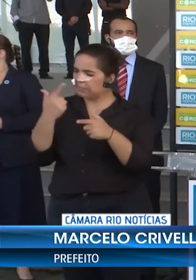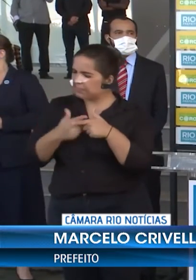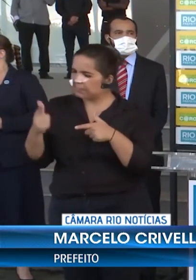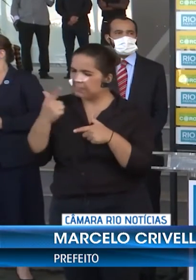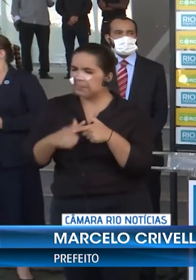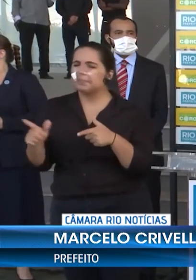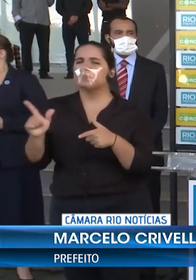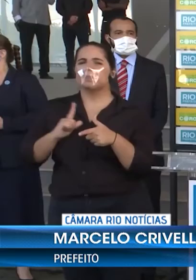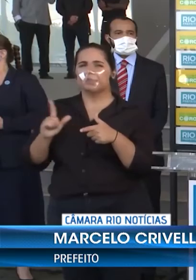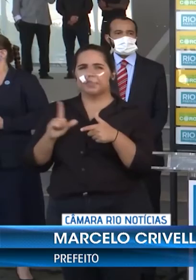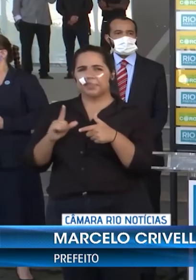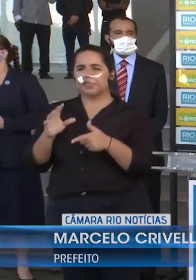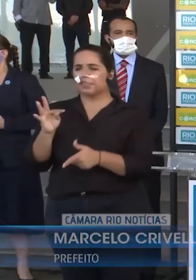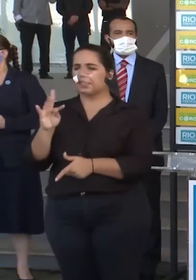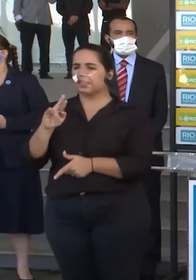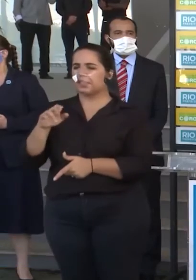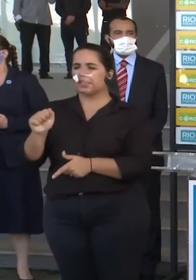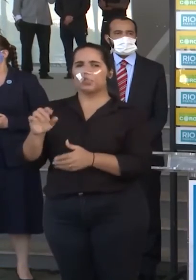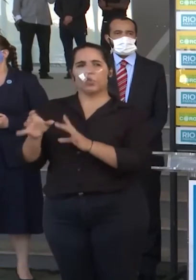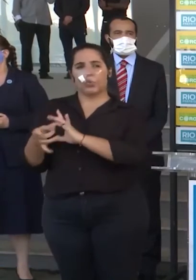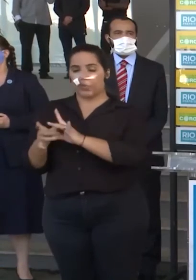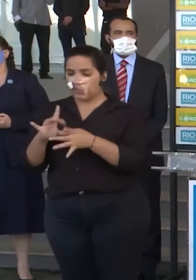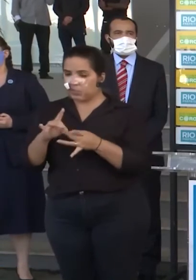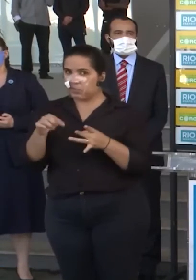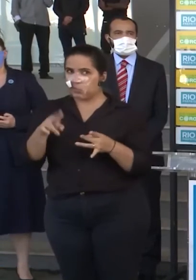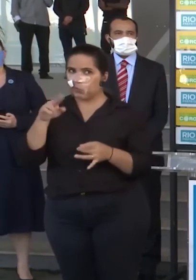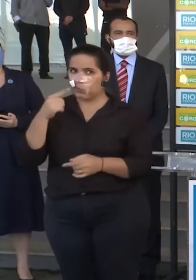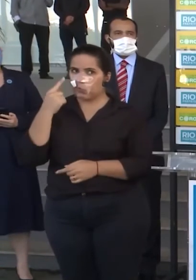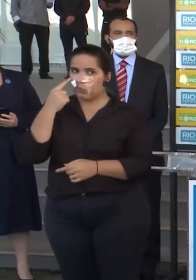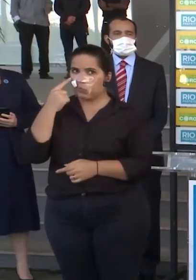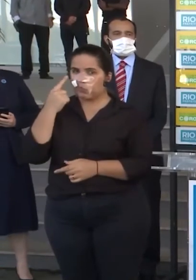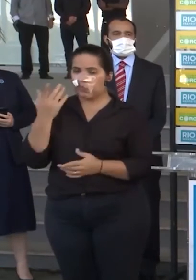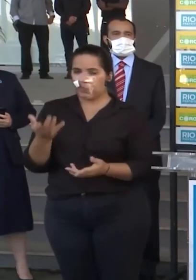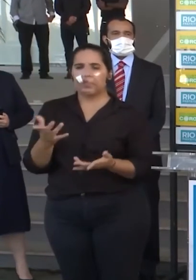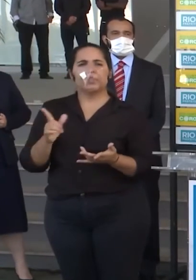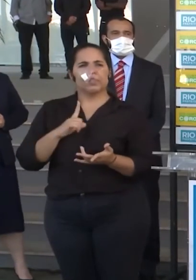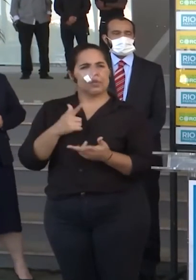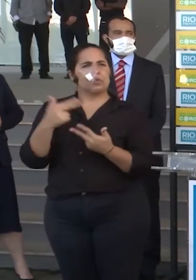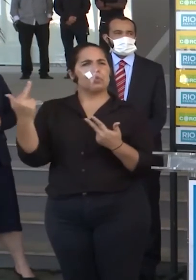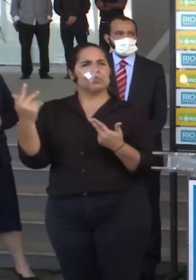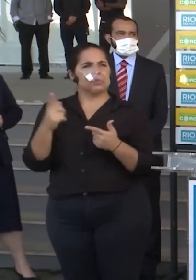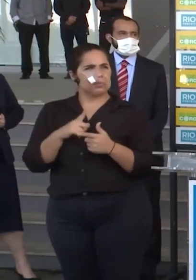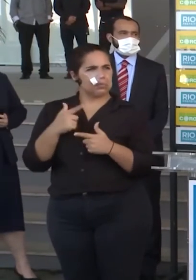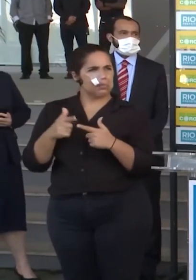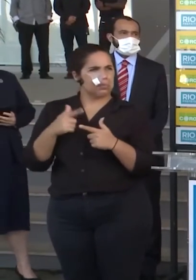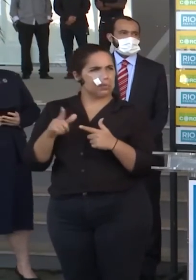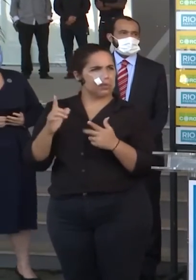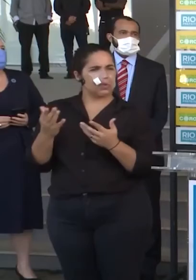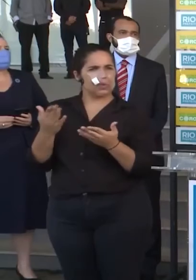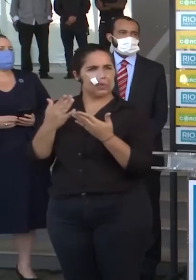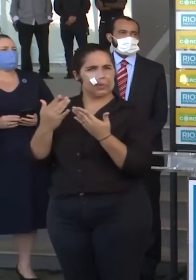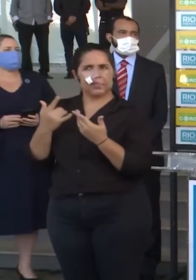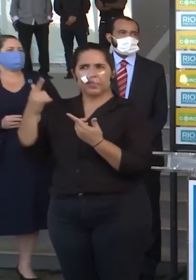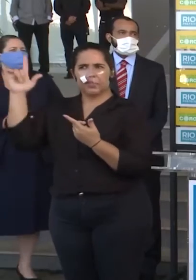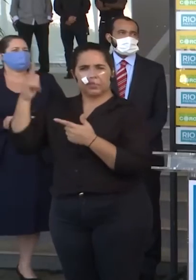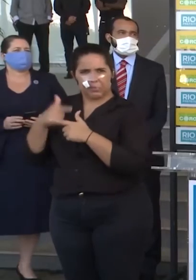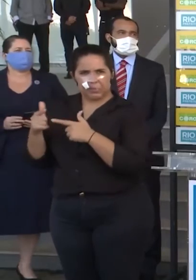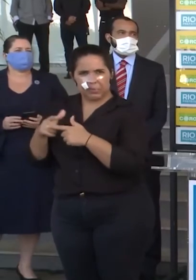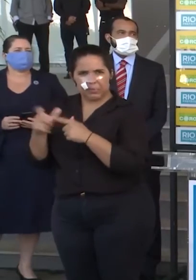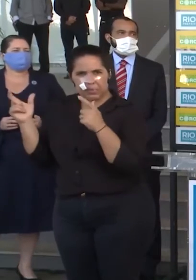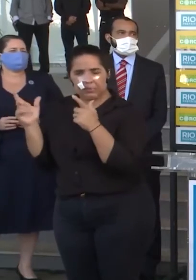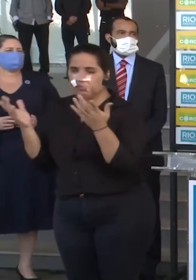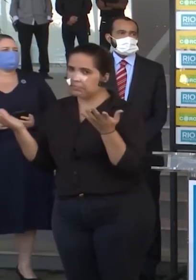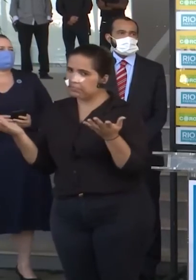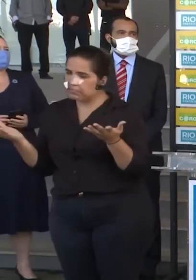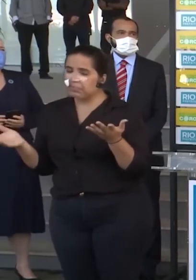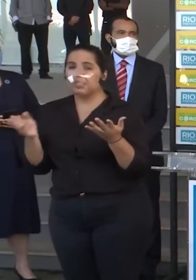escândalos. Transolímpica, esse eu nunca vi. Tem alguma coisa maior do que Himalaia? Não, né? Mas